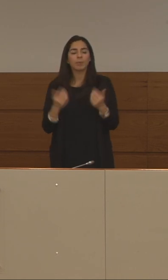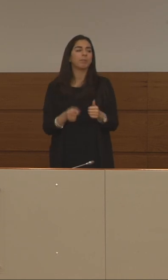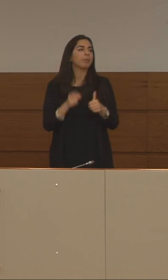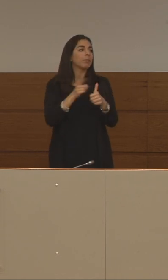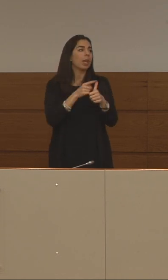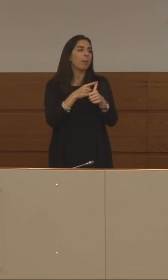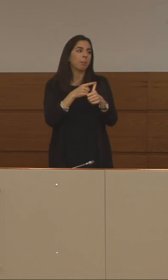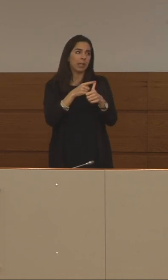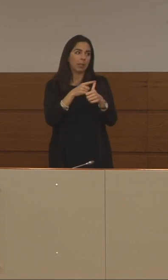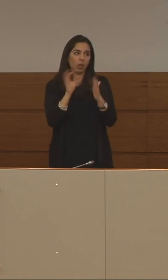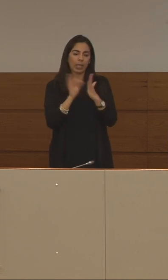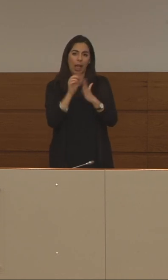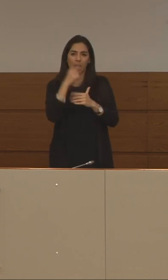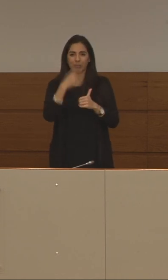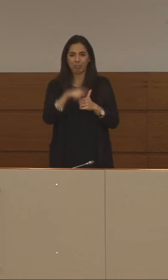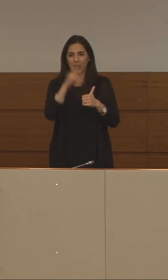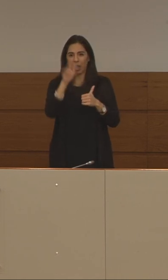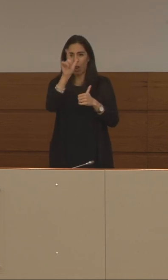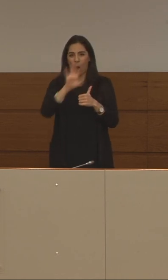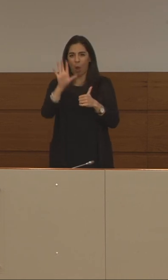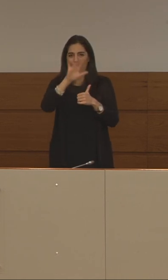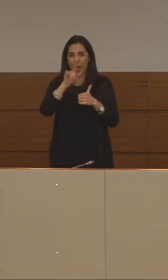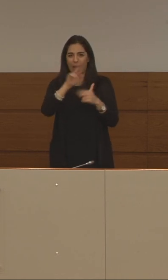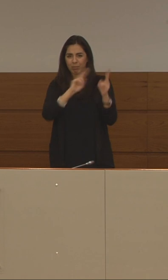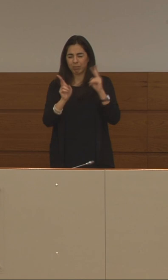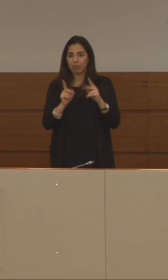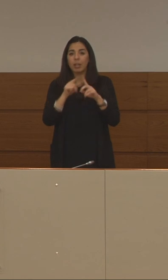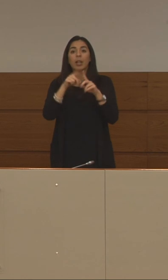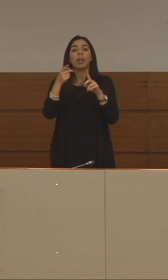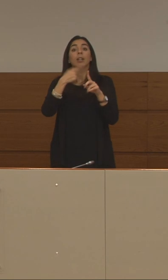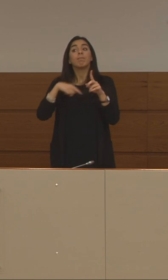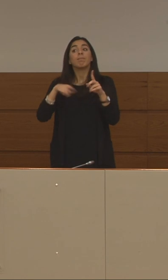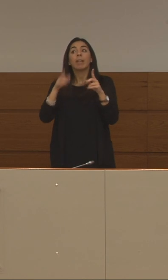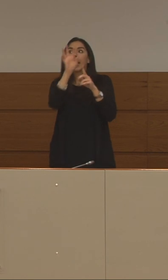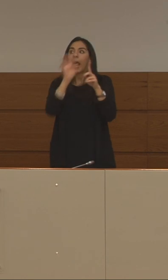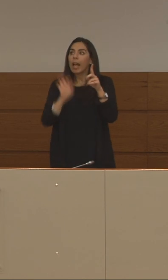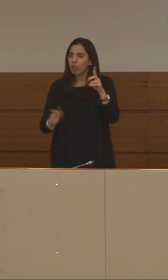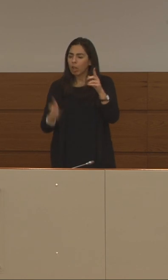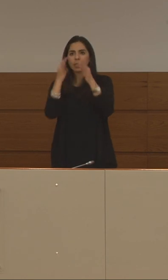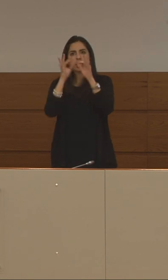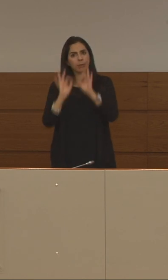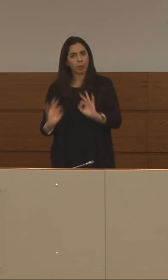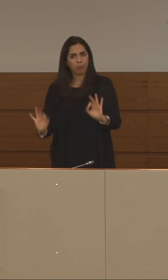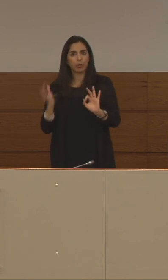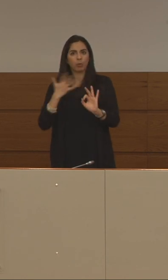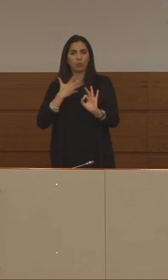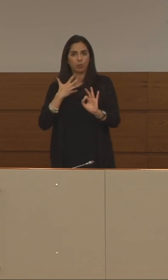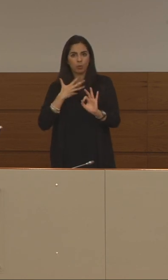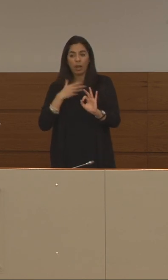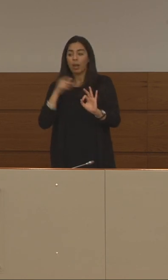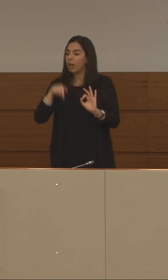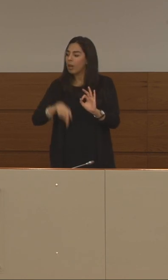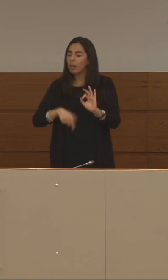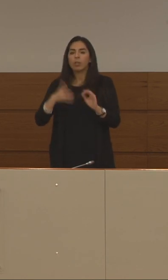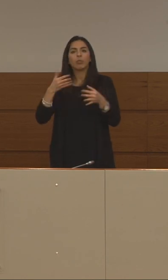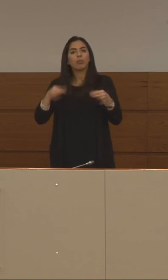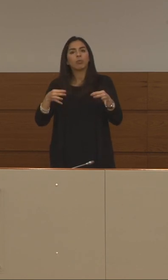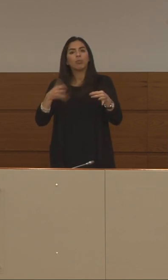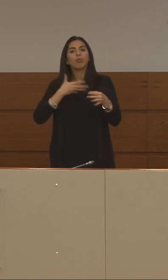della cross noi abbiamo disponibilità nelle varie regioni io ho qui una tabella con tutti quanti i